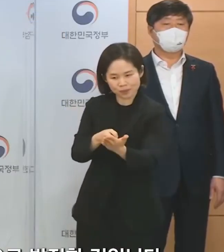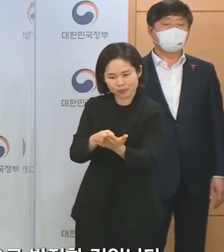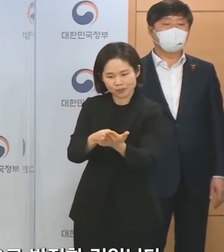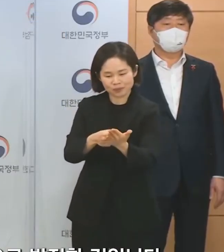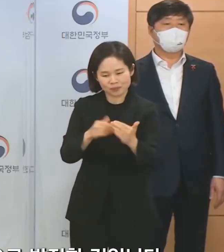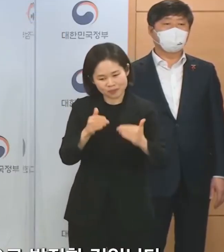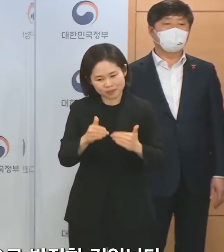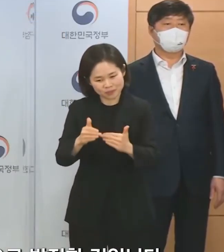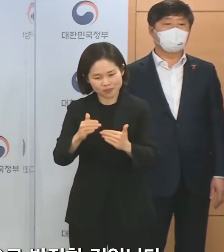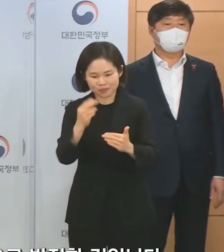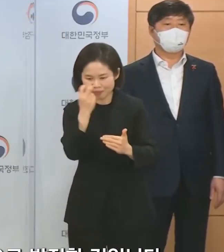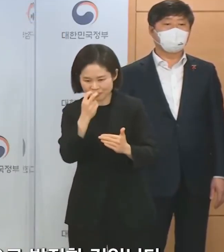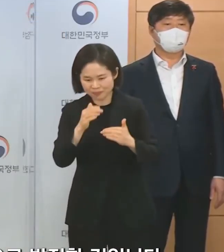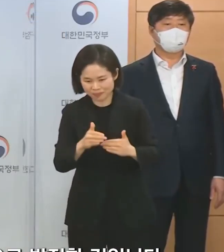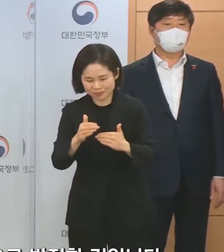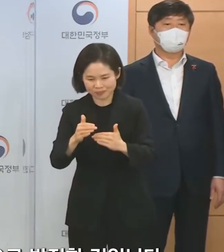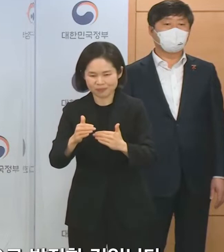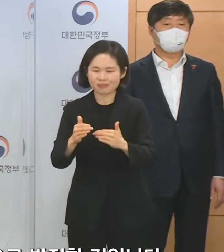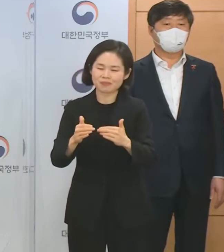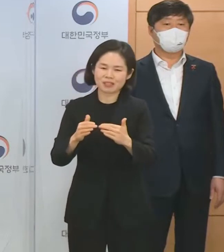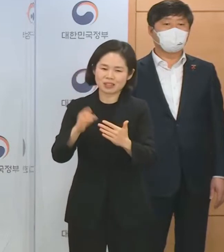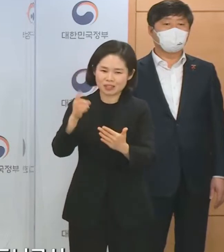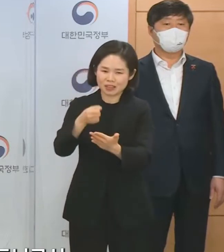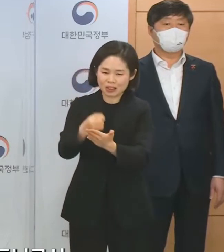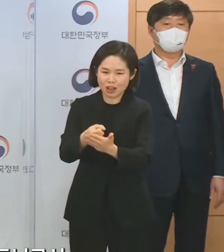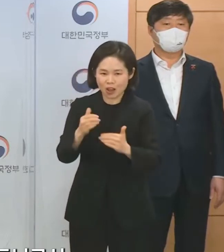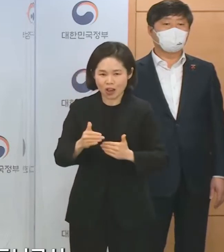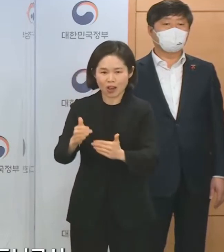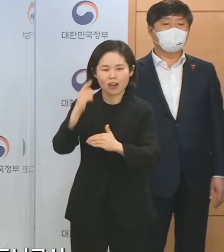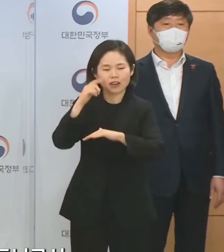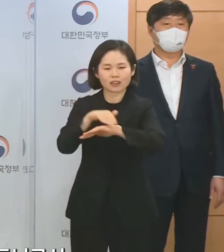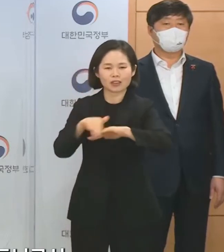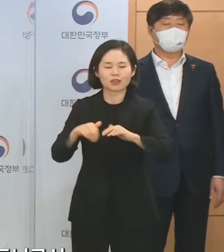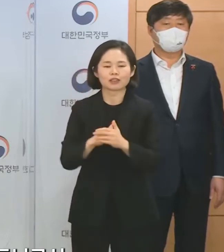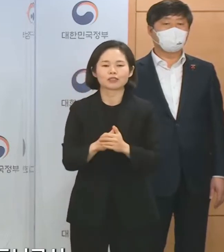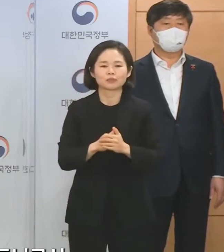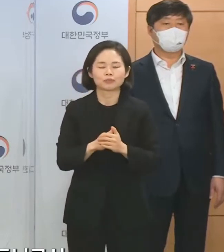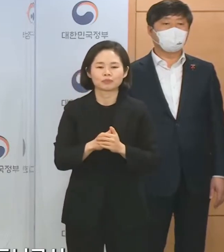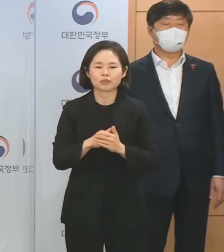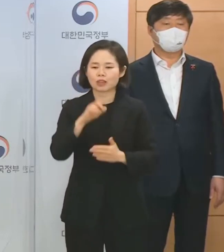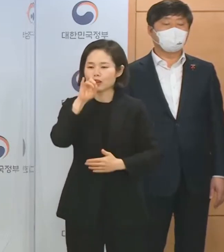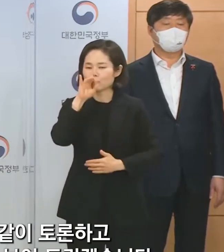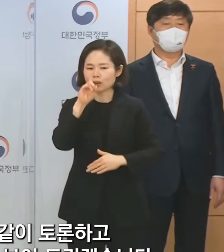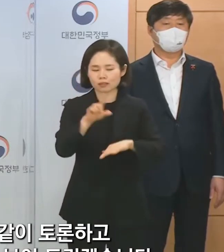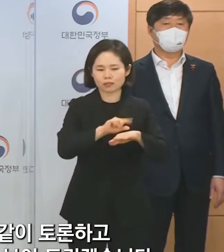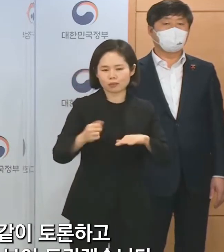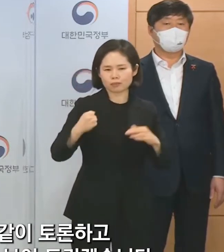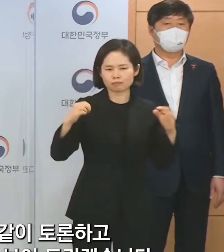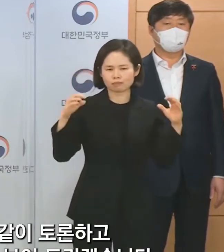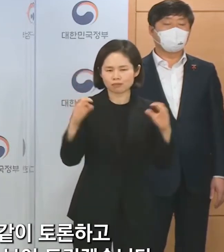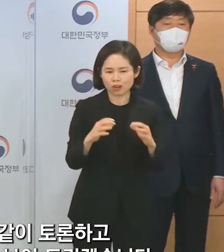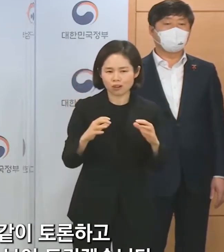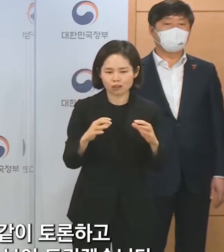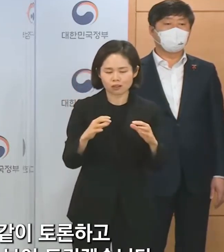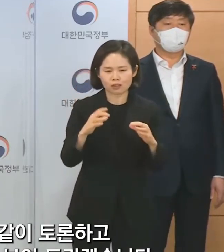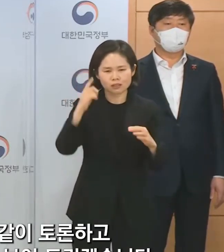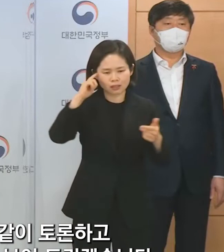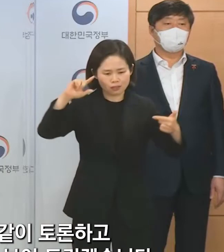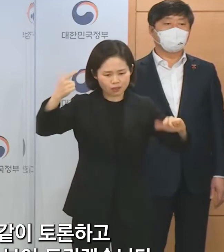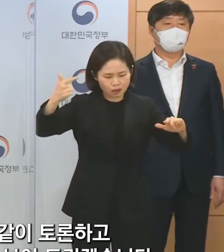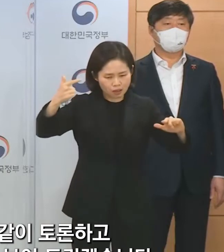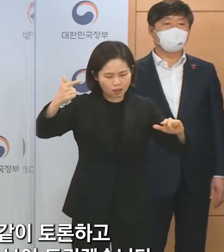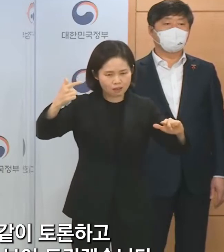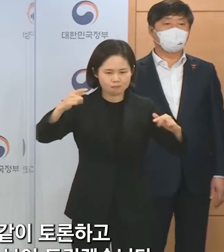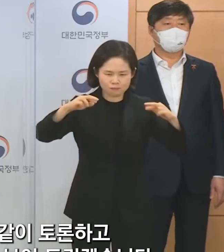결정하는 방향으로 발전할 것입니다 중앙과 지방의 국정원의 파트너로써 서로 우연히 다른 우아한 에 대해서도